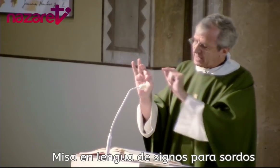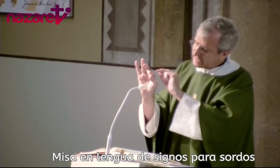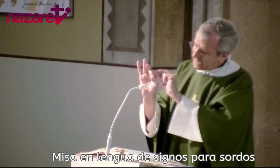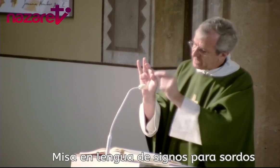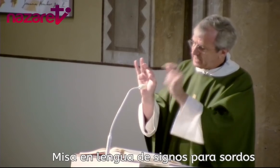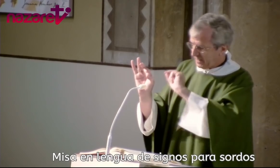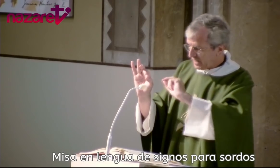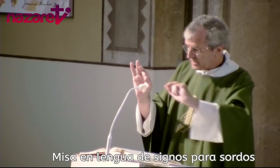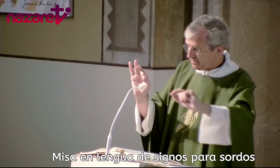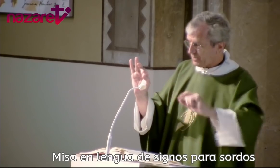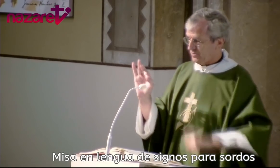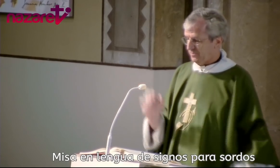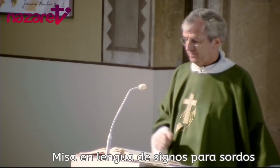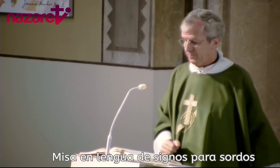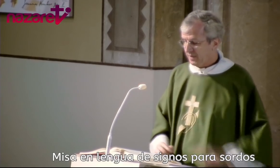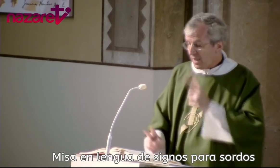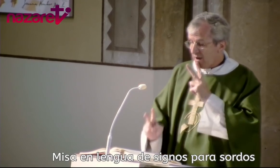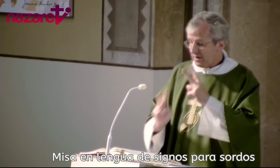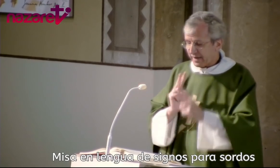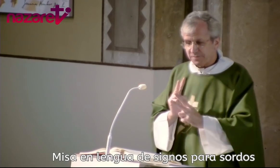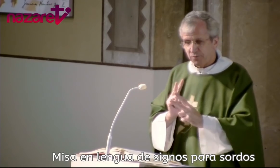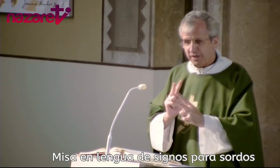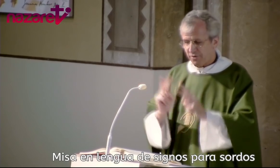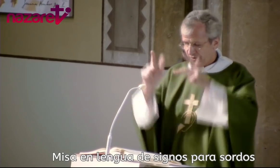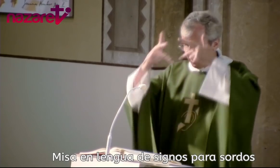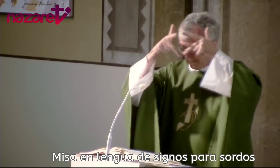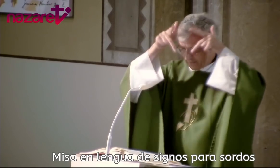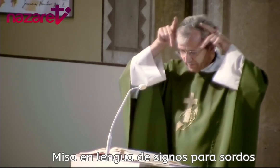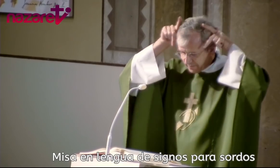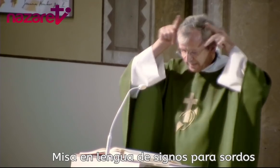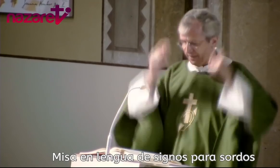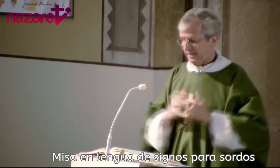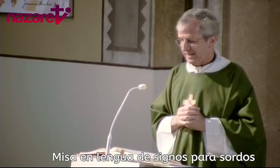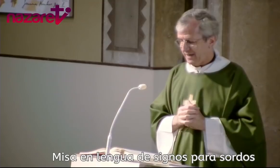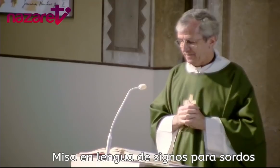esa inscripción? Le respondieron: del César.